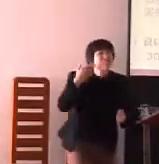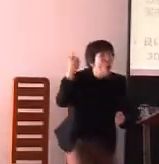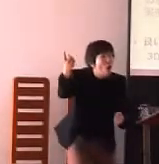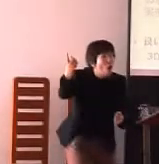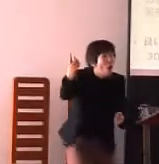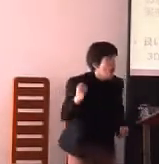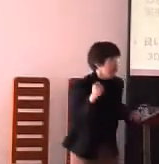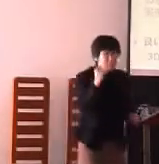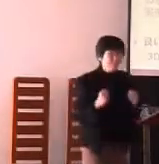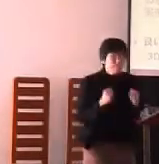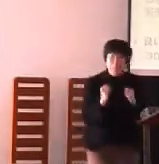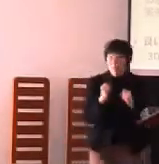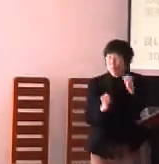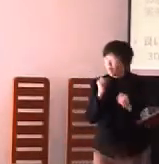御霊の実を